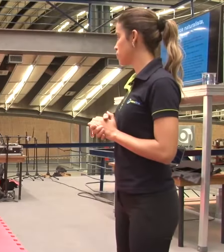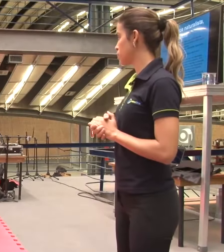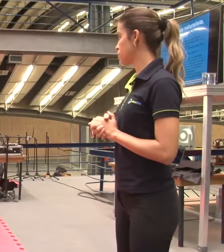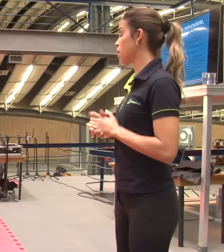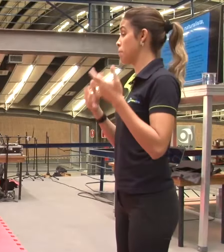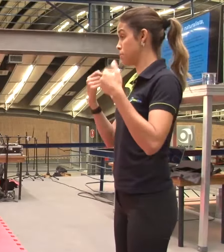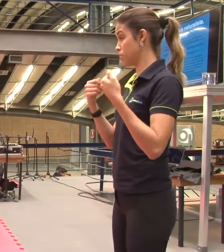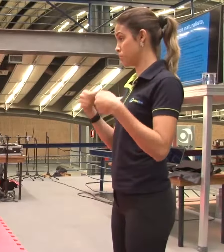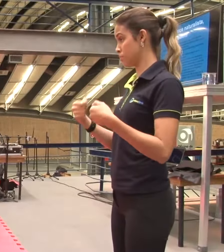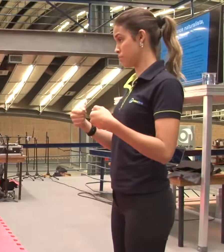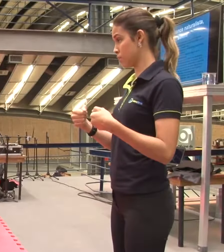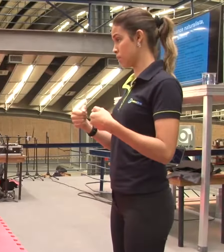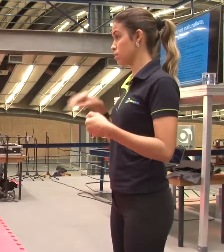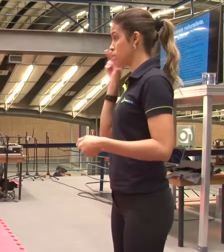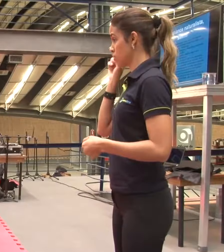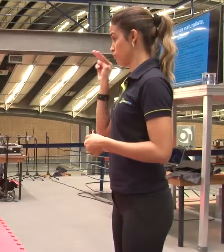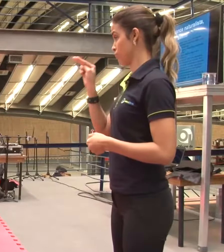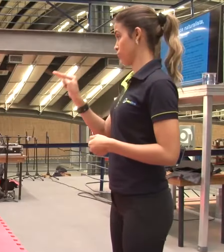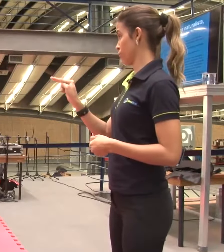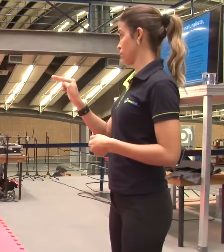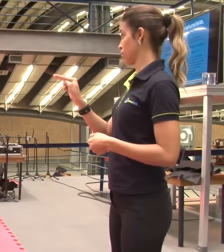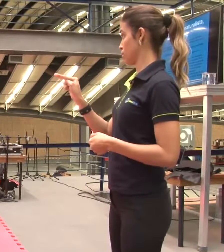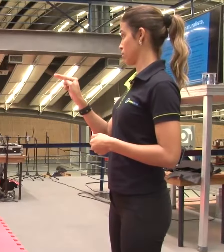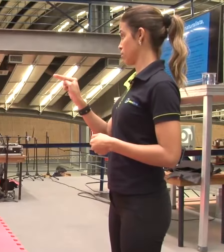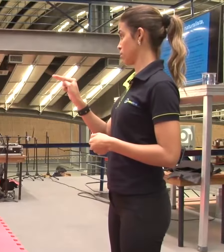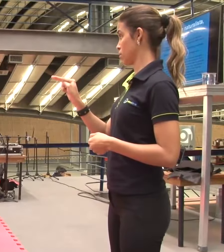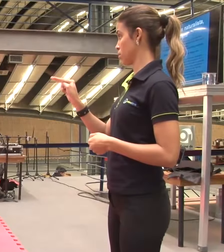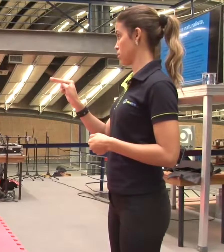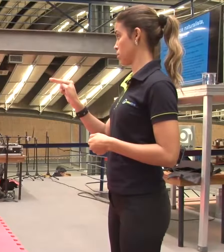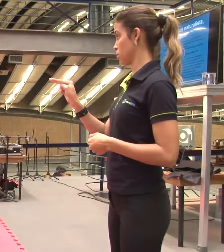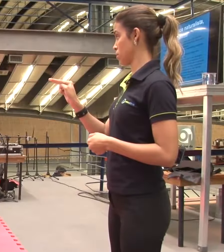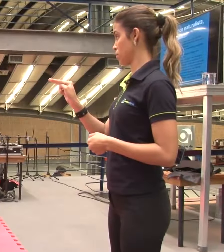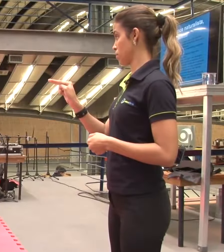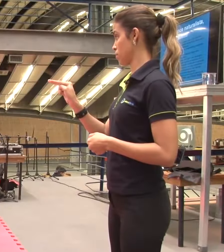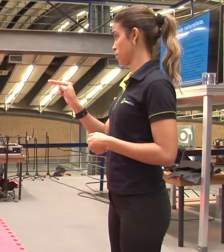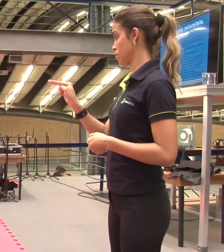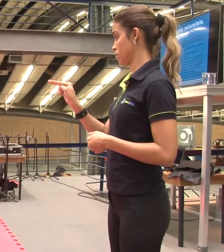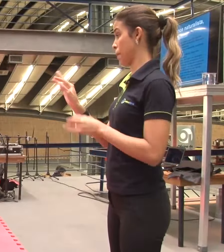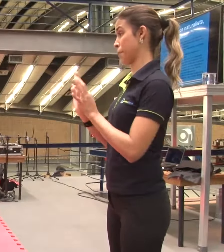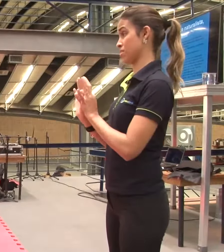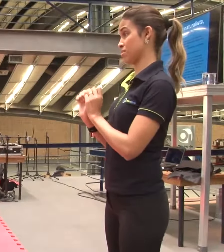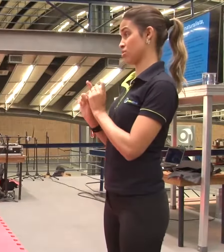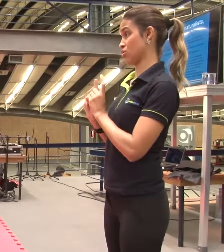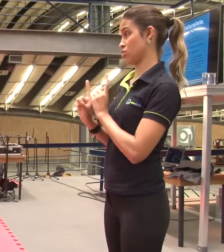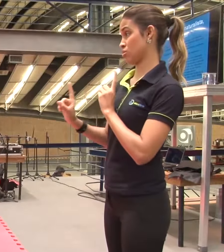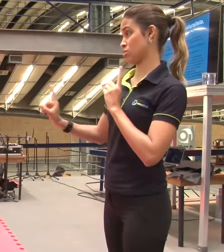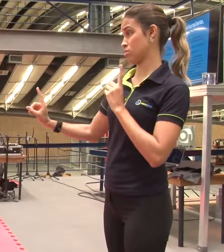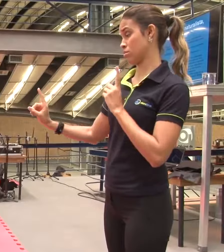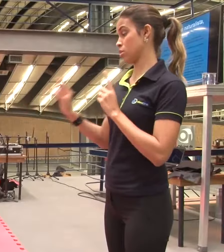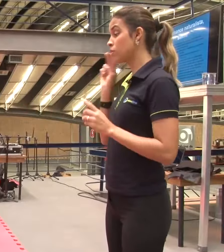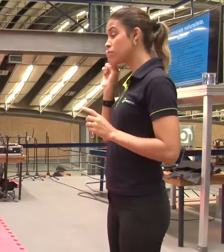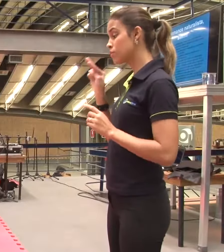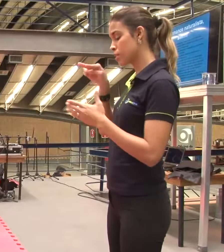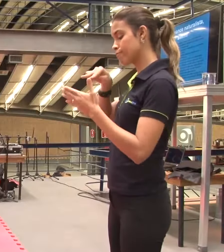Isso precisa ser olhado com determinado distanciamento